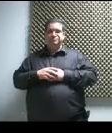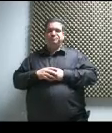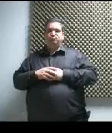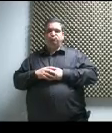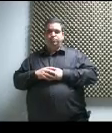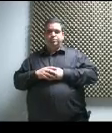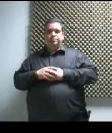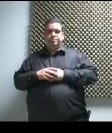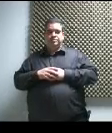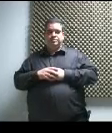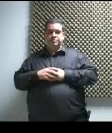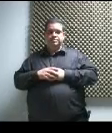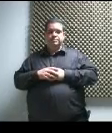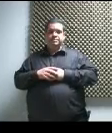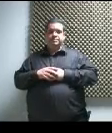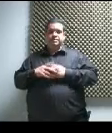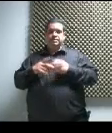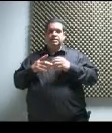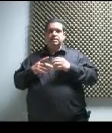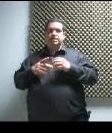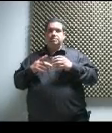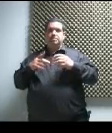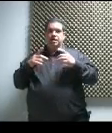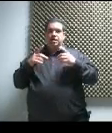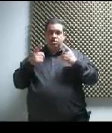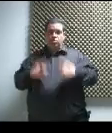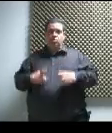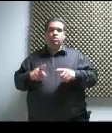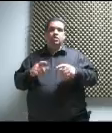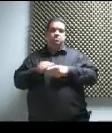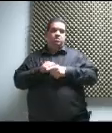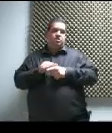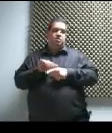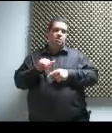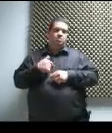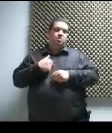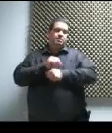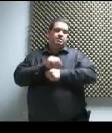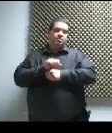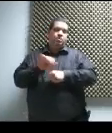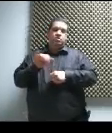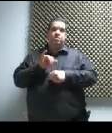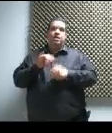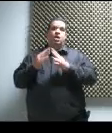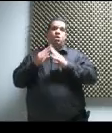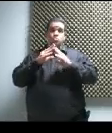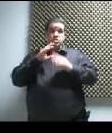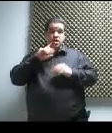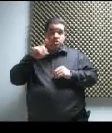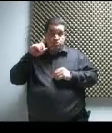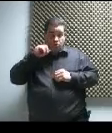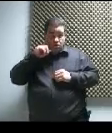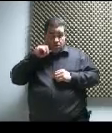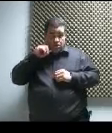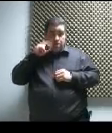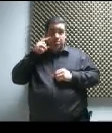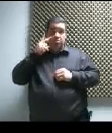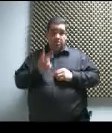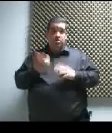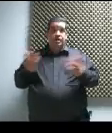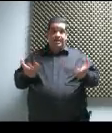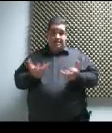el simulacro. Igual es mi trabajo. Y la comunidad sorda que estamos nosotros acá